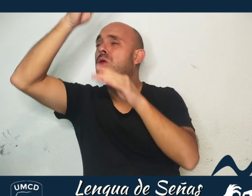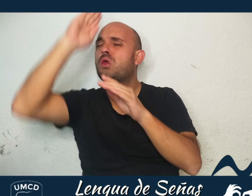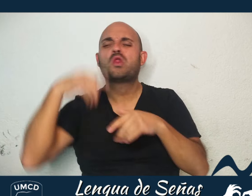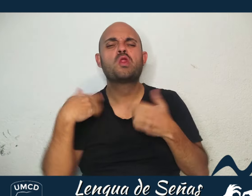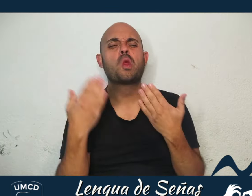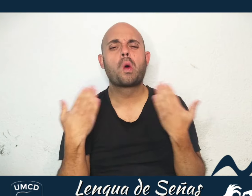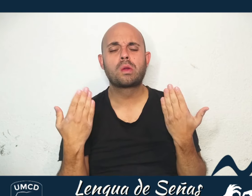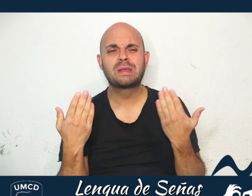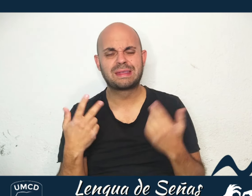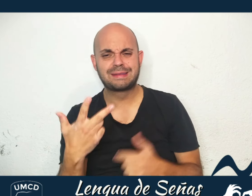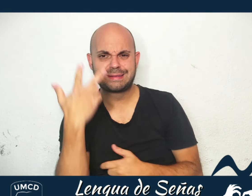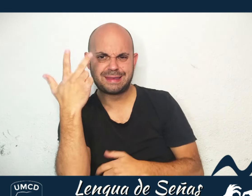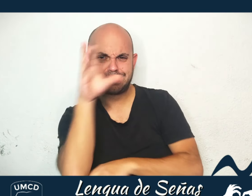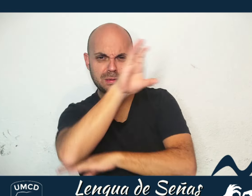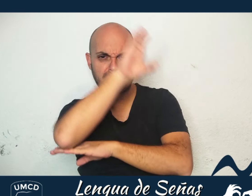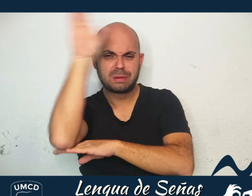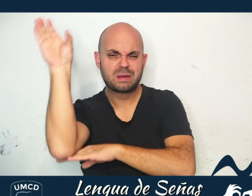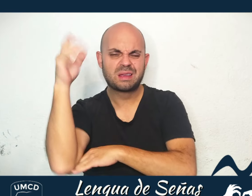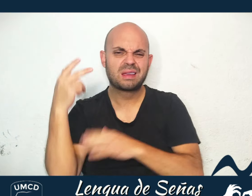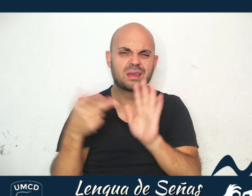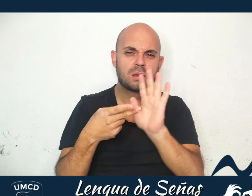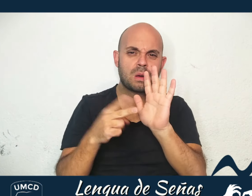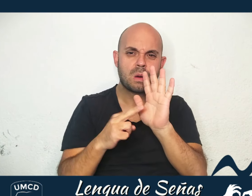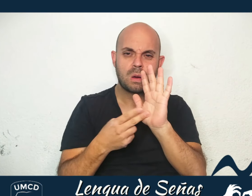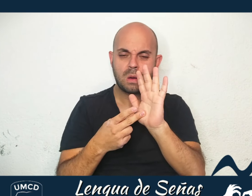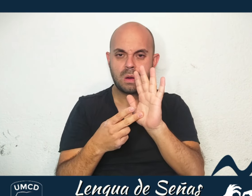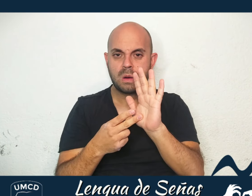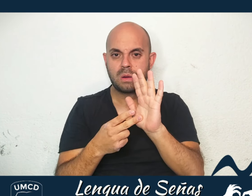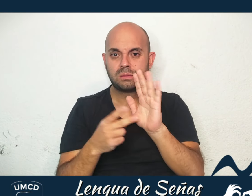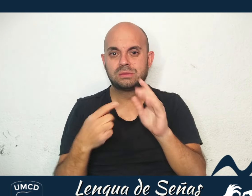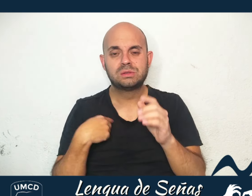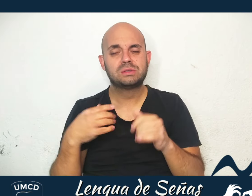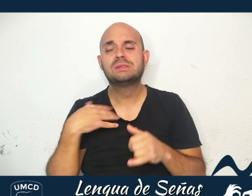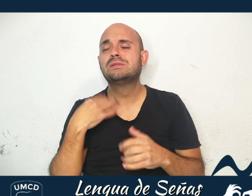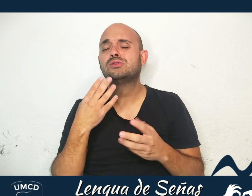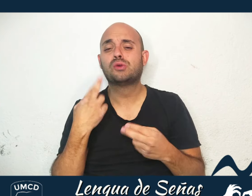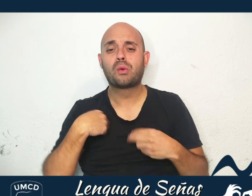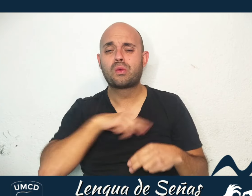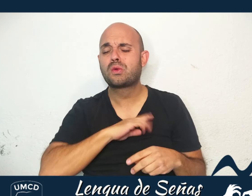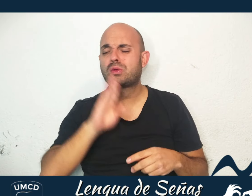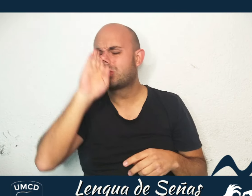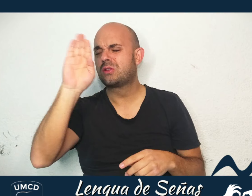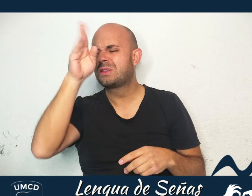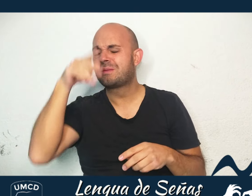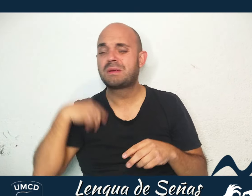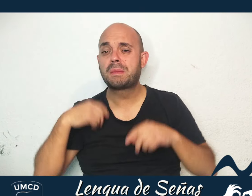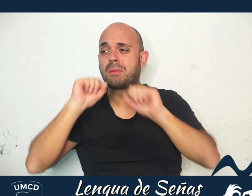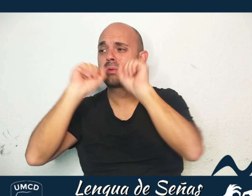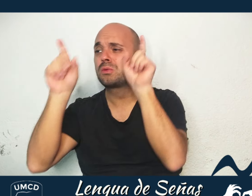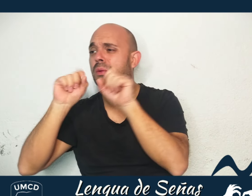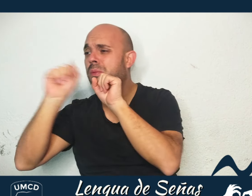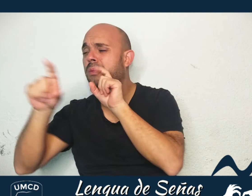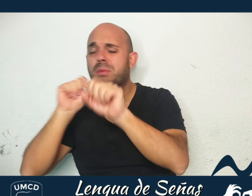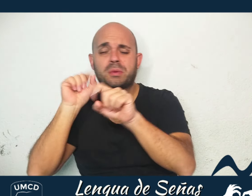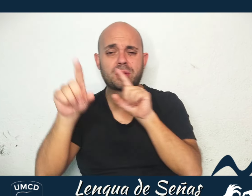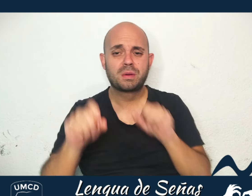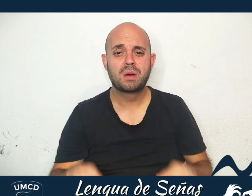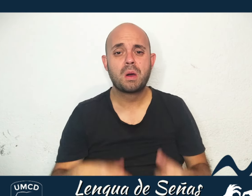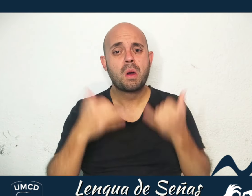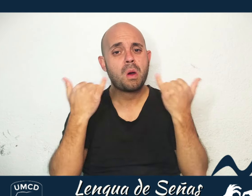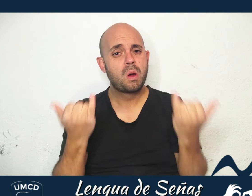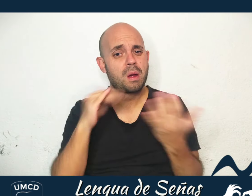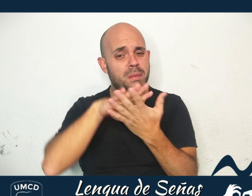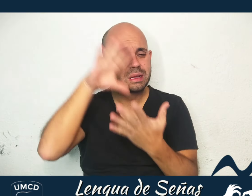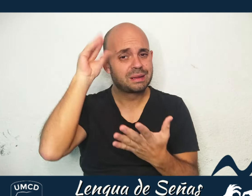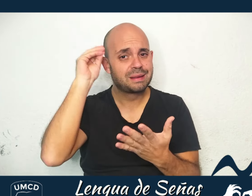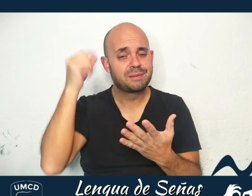tercer cielo? ¿En dónde está ubicado? ¿Y qué podemos esperar de él? Preguntas como estas siempre nos van a dejar con gran inquietud.